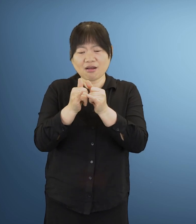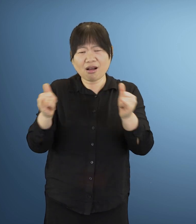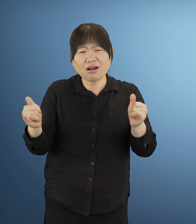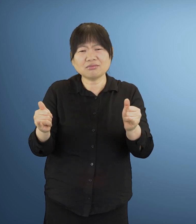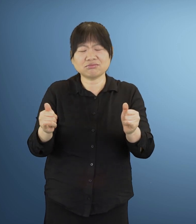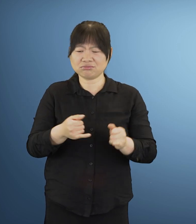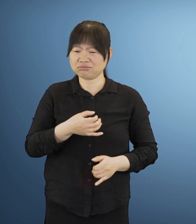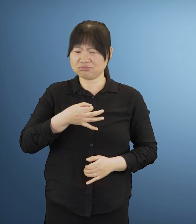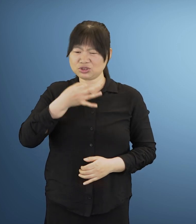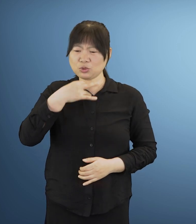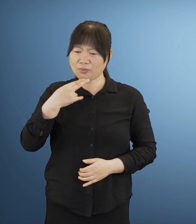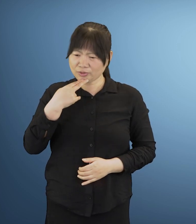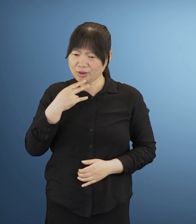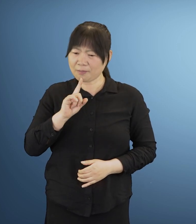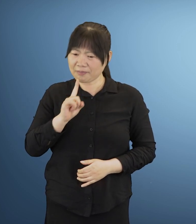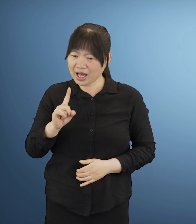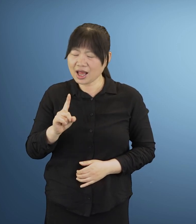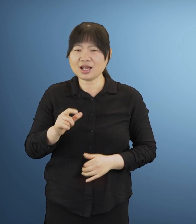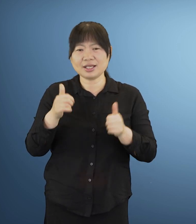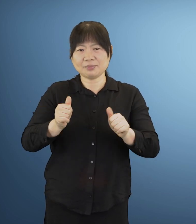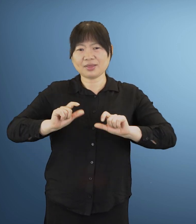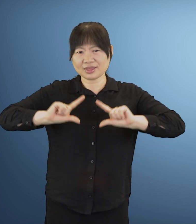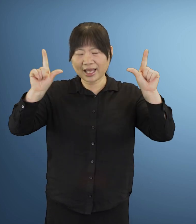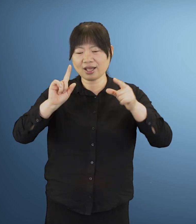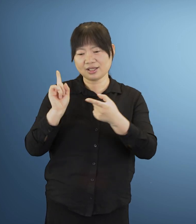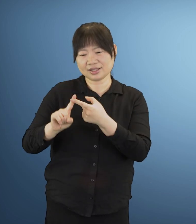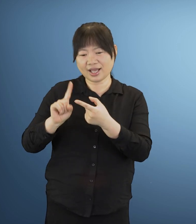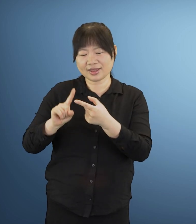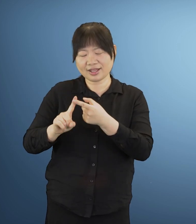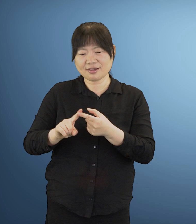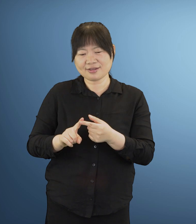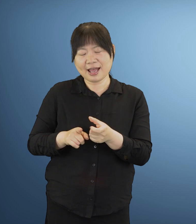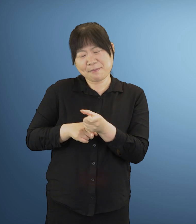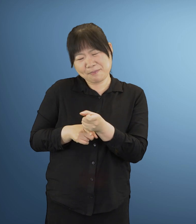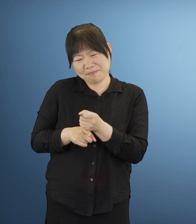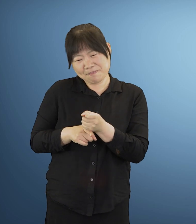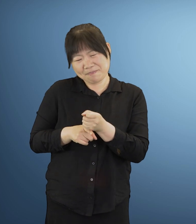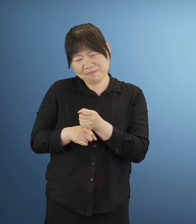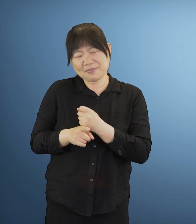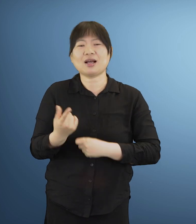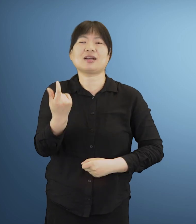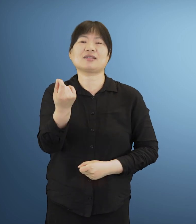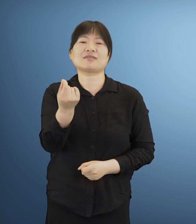무슨 무익한 말을 하든지 심판날에 이에 대하여 신문을 받으리니,